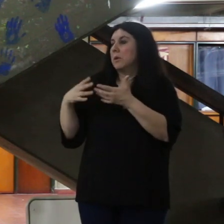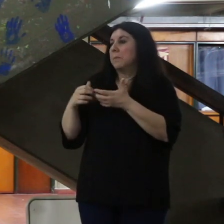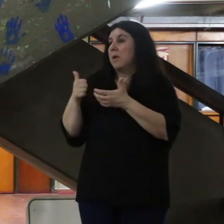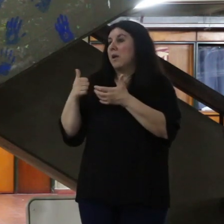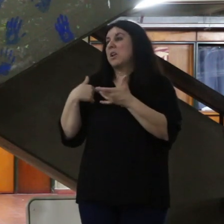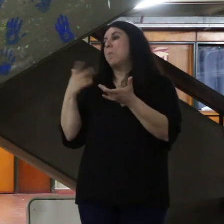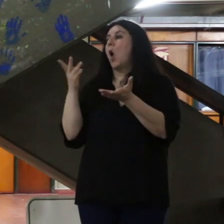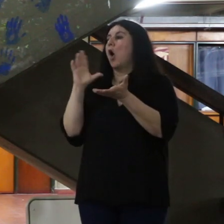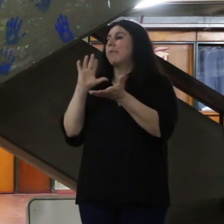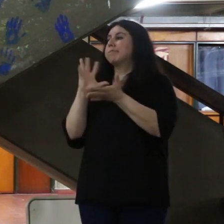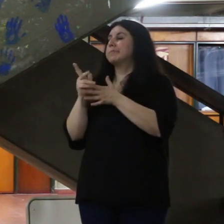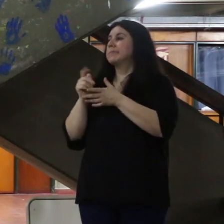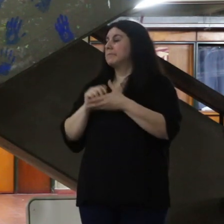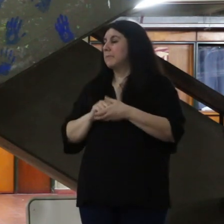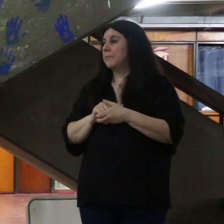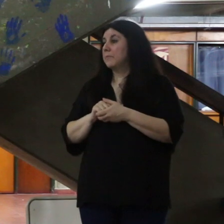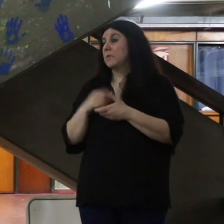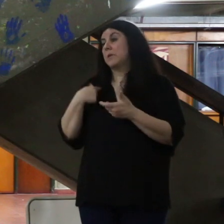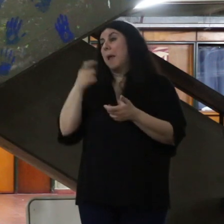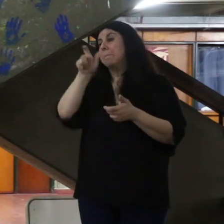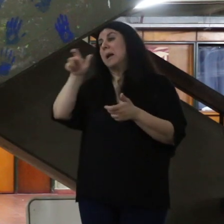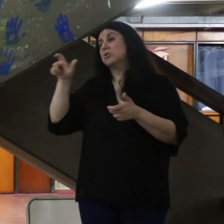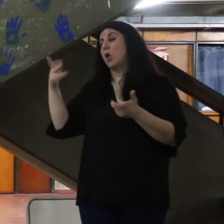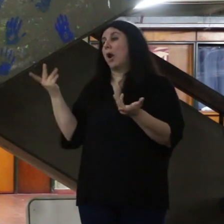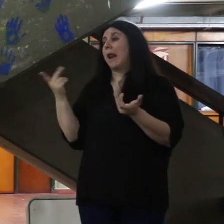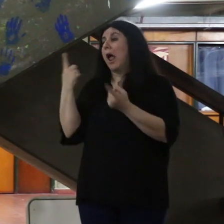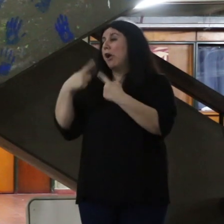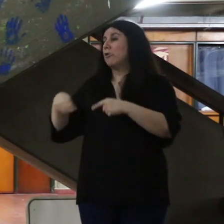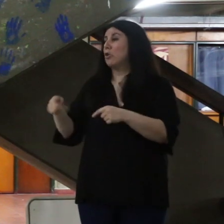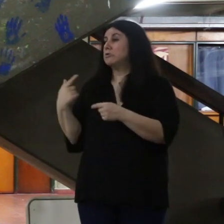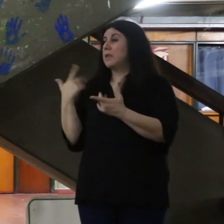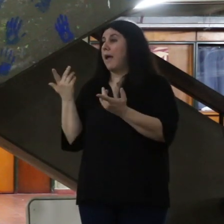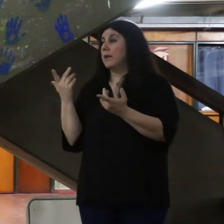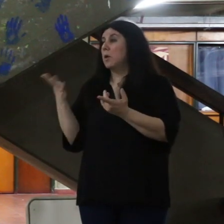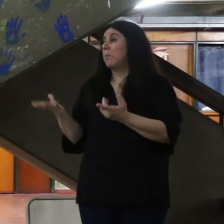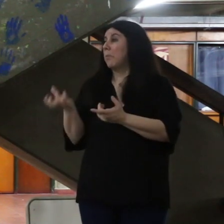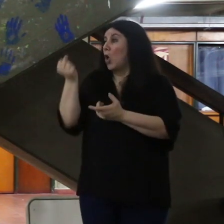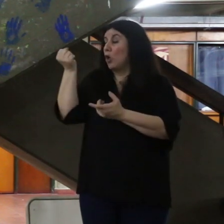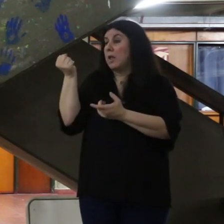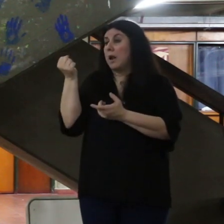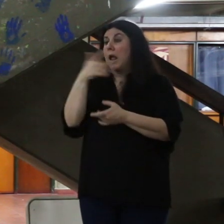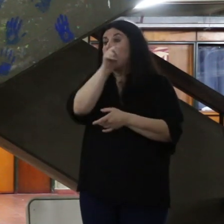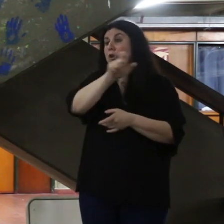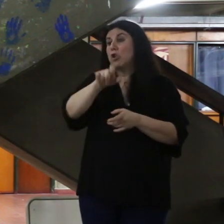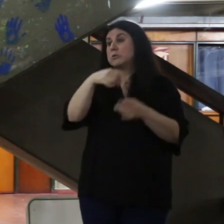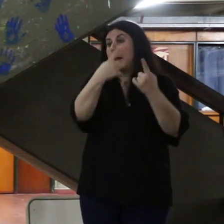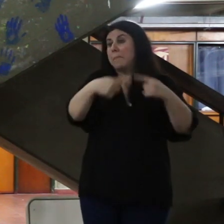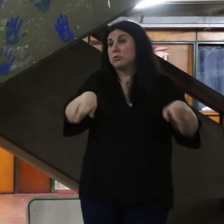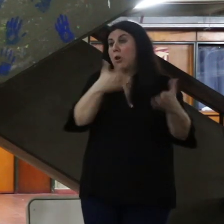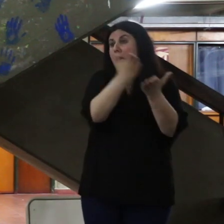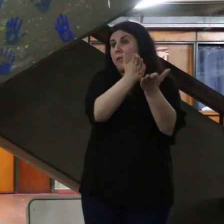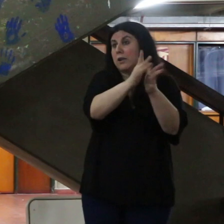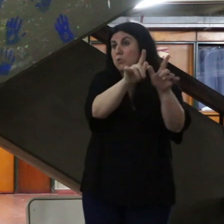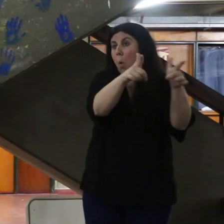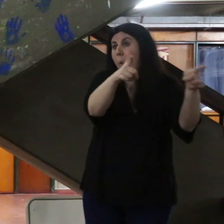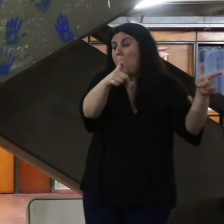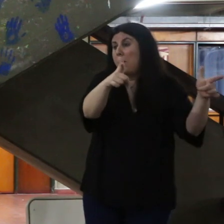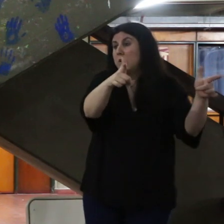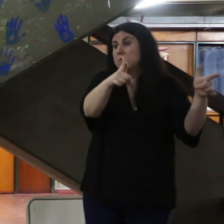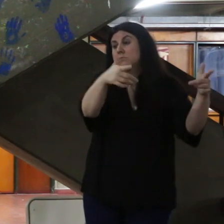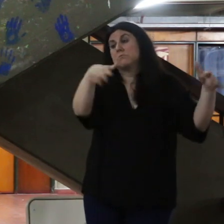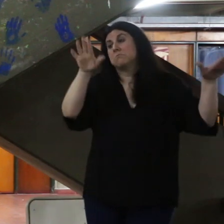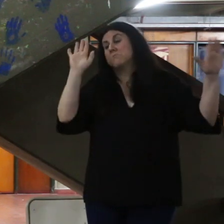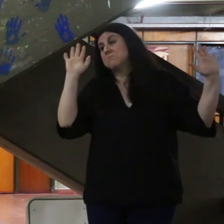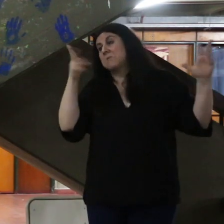los privilegios de los que ya lo tienen, ¿sí?, y decirles a los que no tienen ningún derecho,